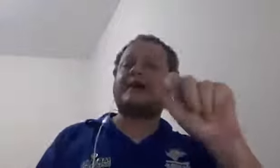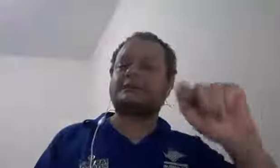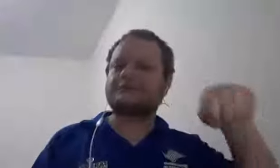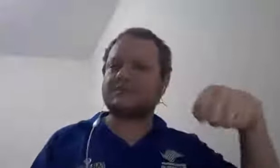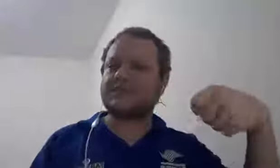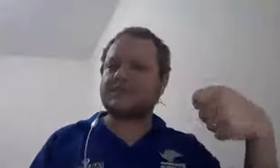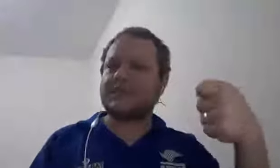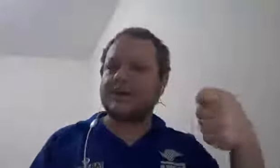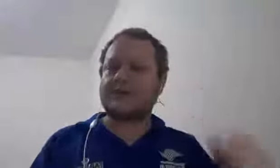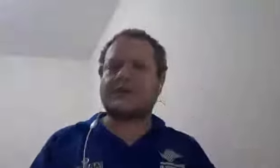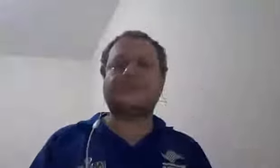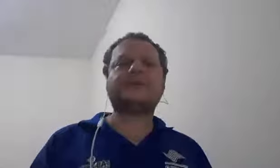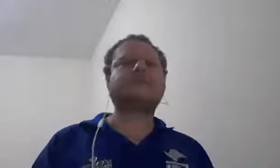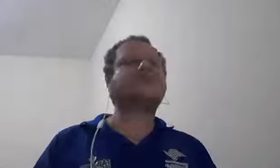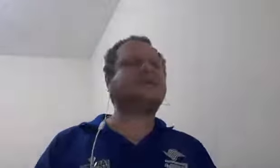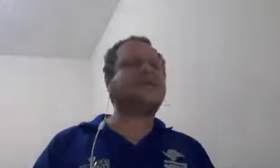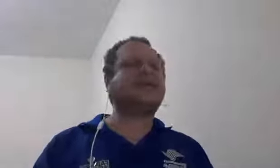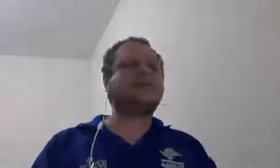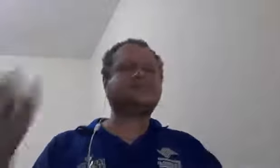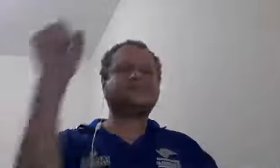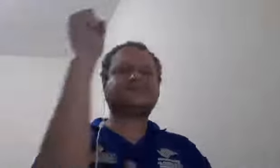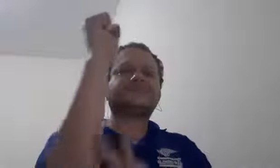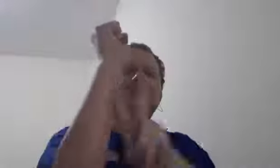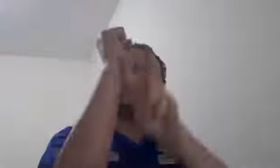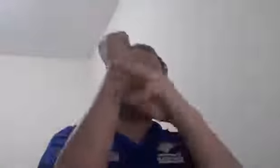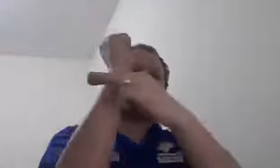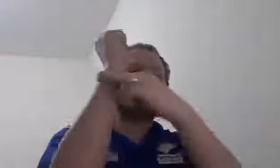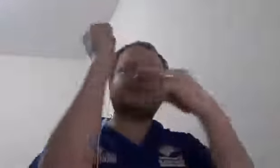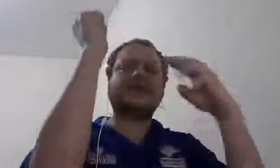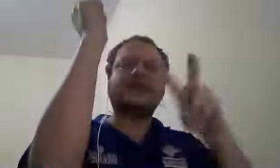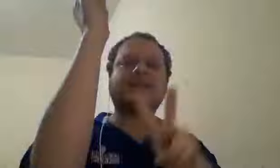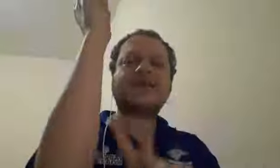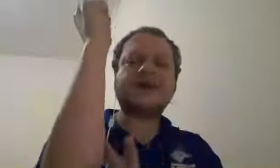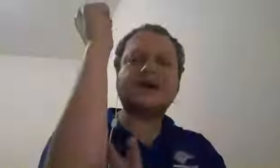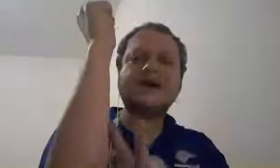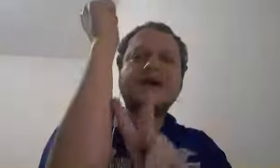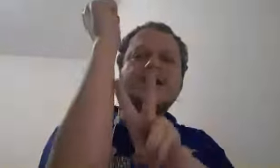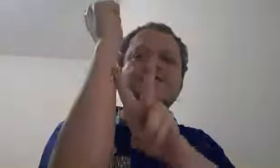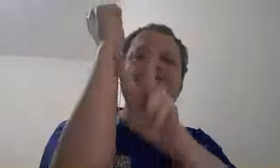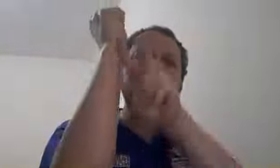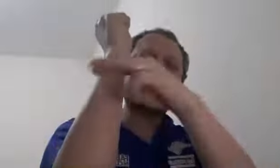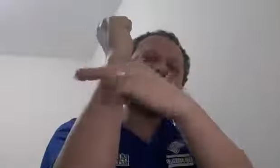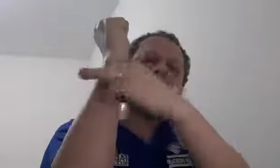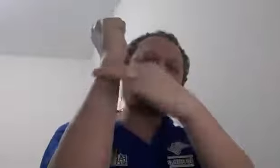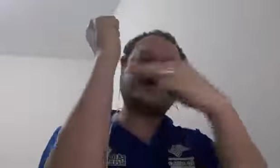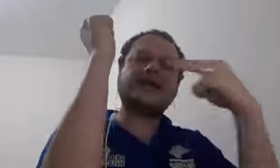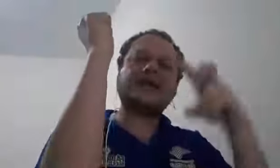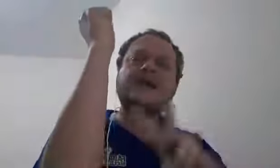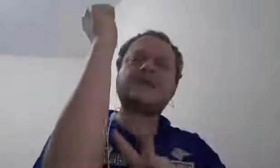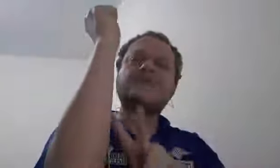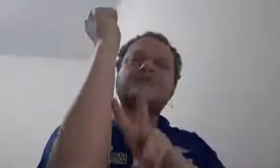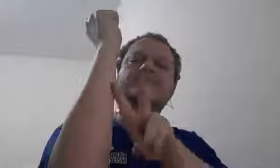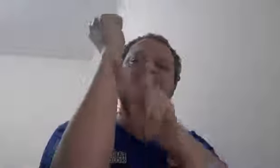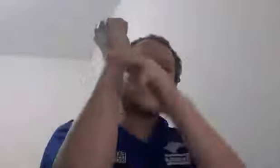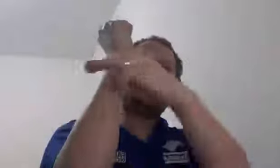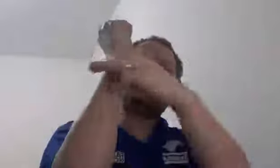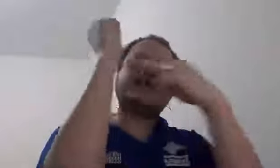Madalena. Sinal, qual que é mesmo? Vila Madalena? Vila Madalena. Vila Madalena. Vila